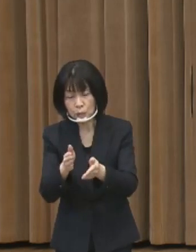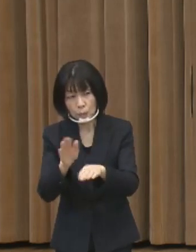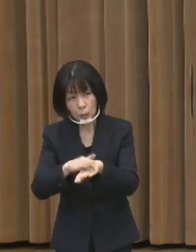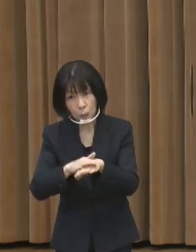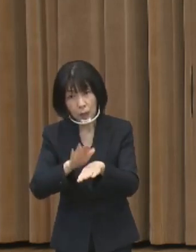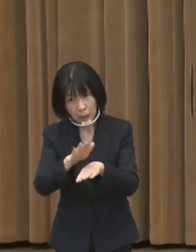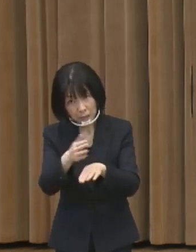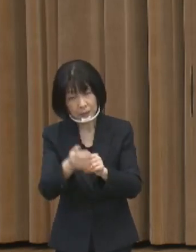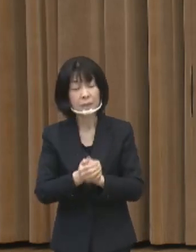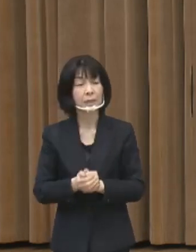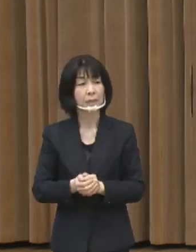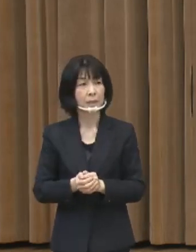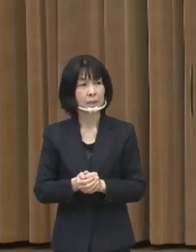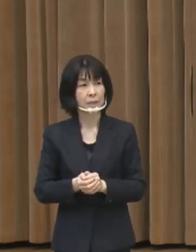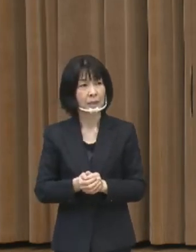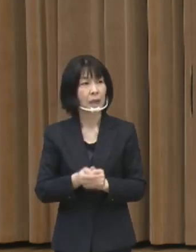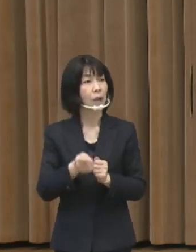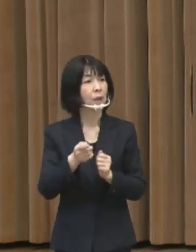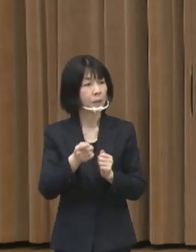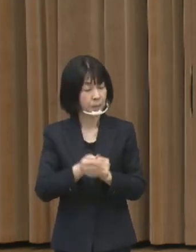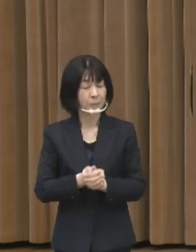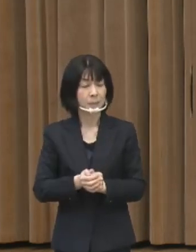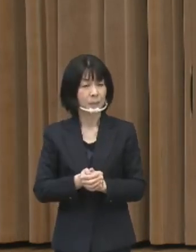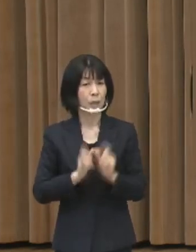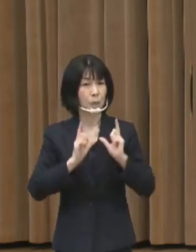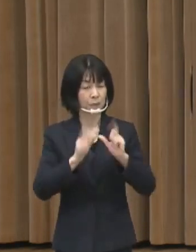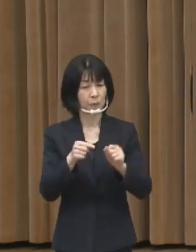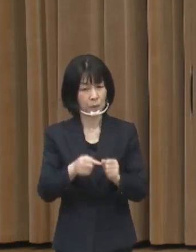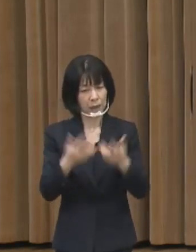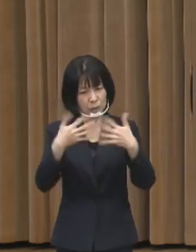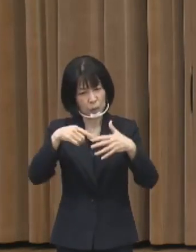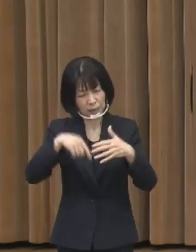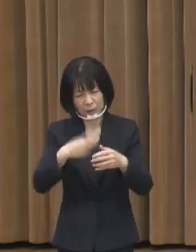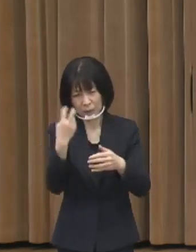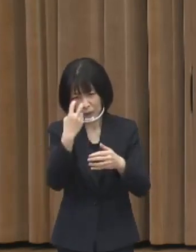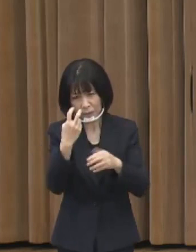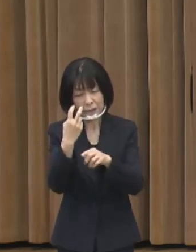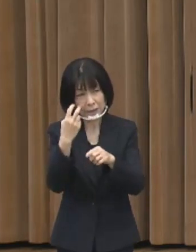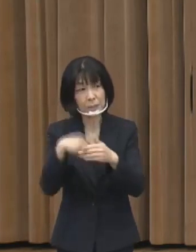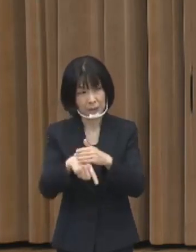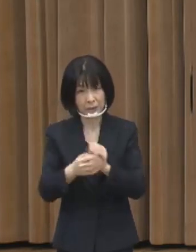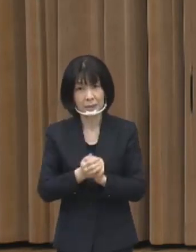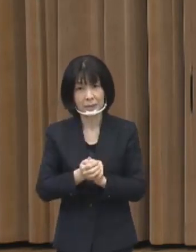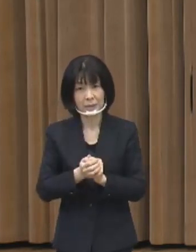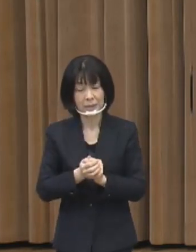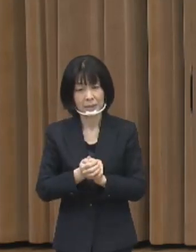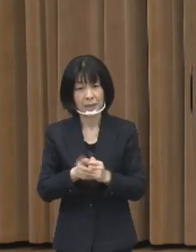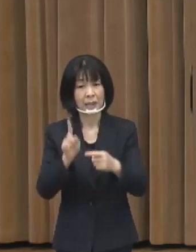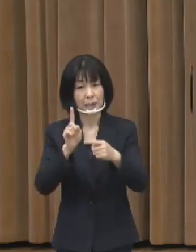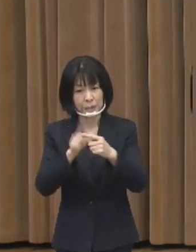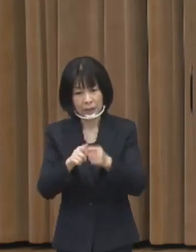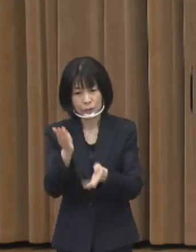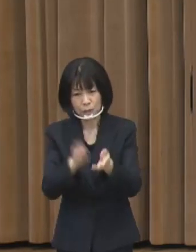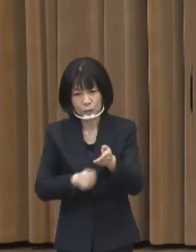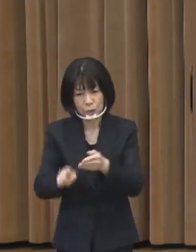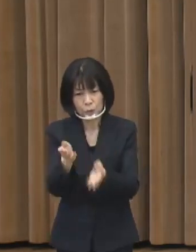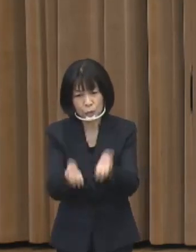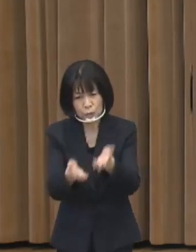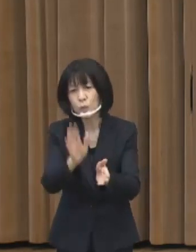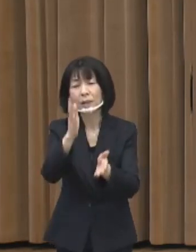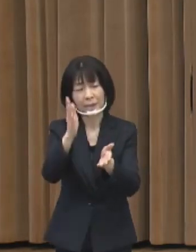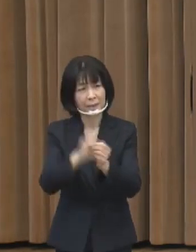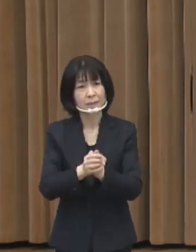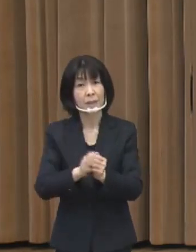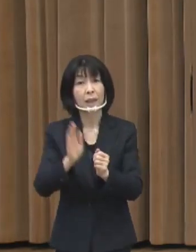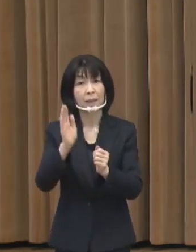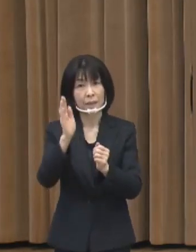ょうか。 これは要件の中の一つを確認するという話なので、それプラスで優遇という話にはなりません。